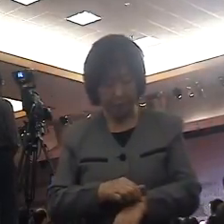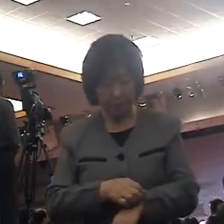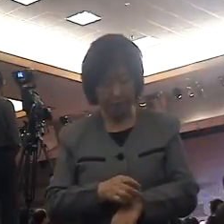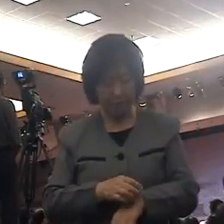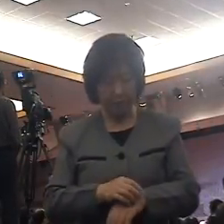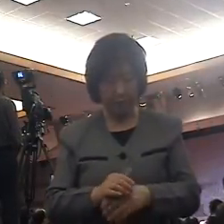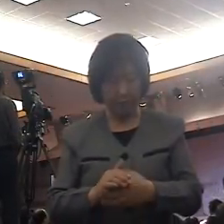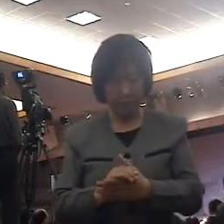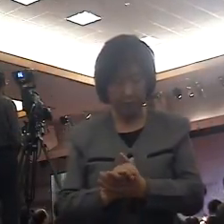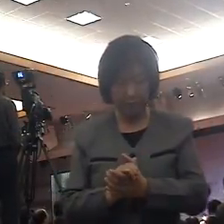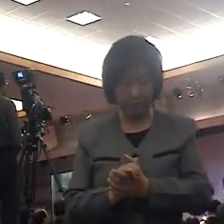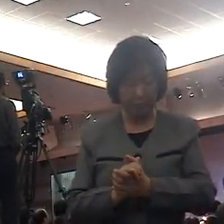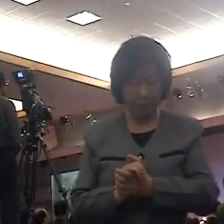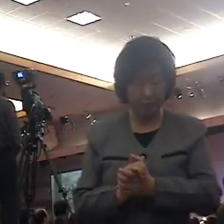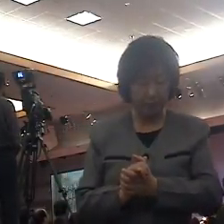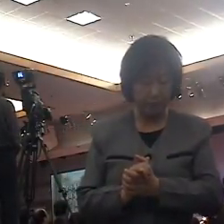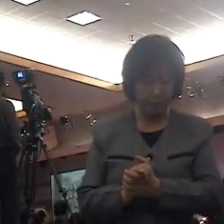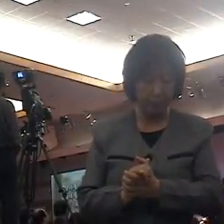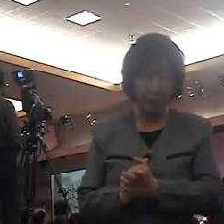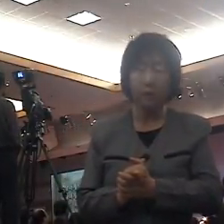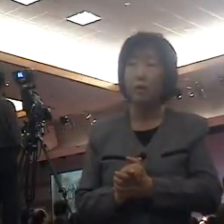올려드리겠습니다.